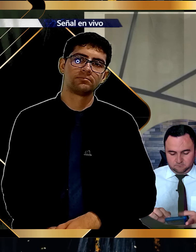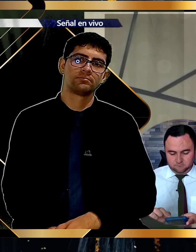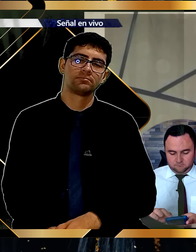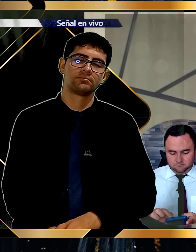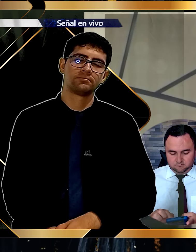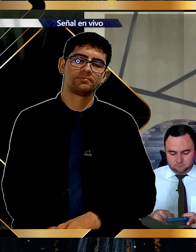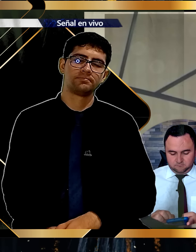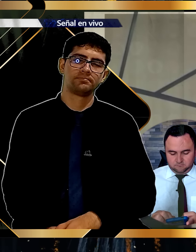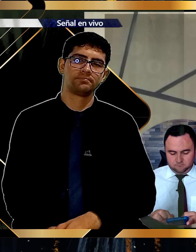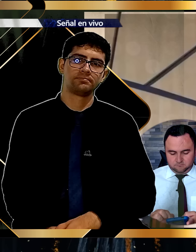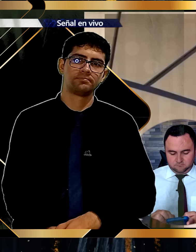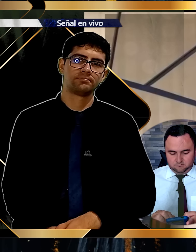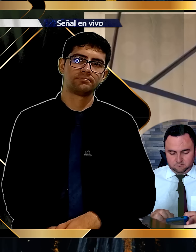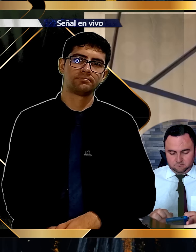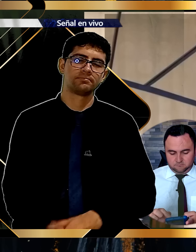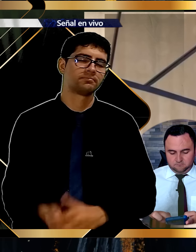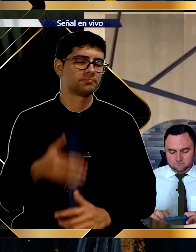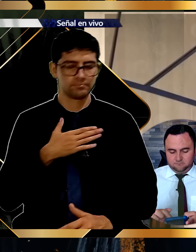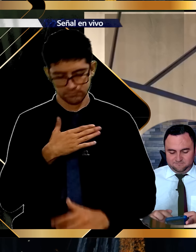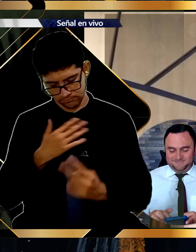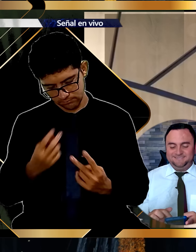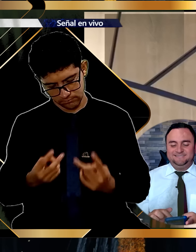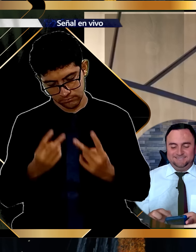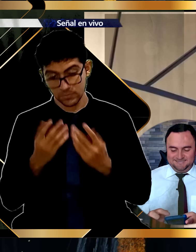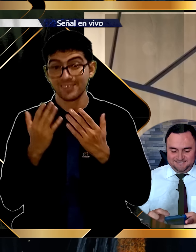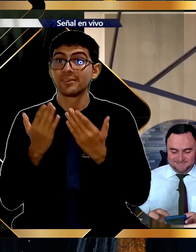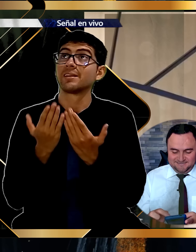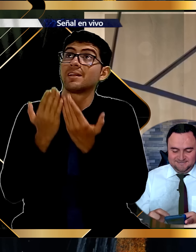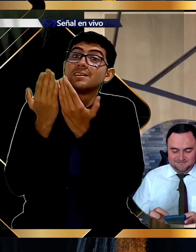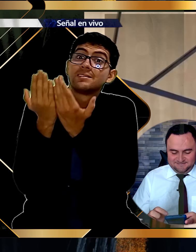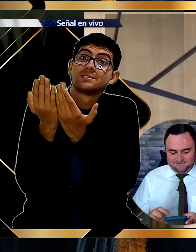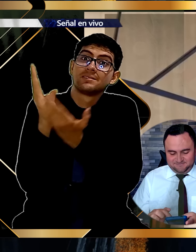Yo he pedido que Él me guarde.